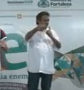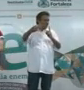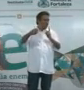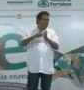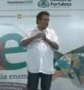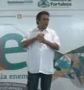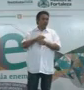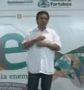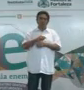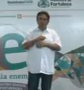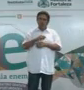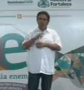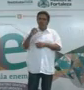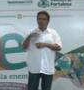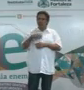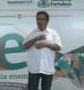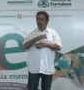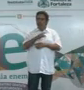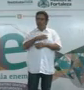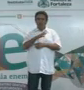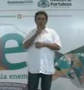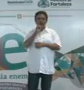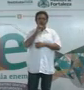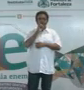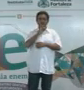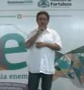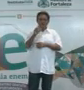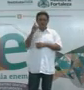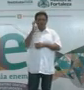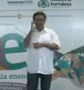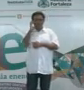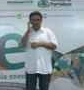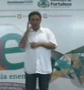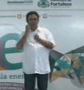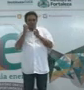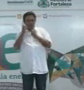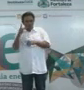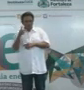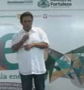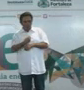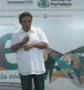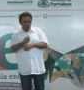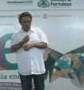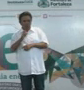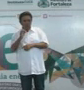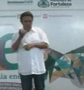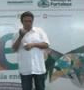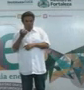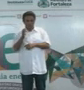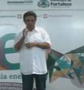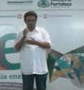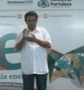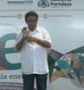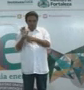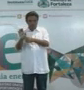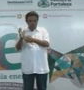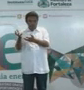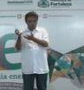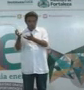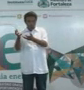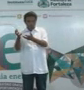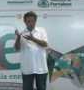disse: rapaz, eu estou morrendo de medo. E o americano disse assim: rapaz, olha, eu estou preocupado com a tua vida, cara. Se tu quiser, eu te ajudo. Se